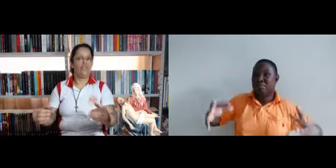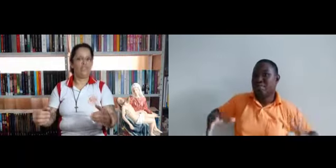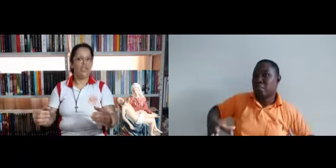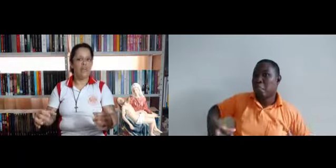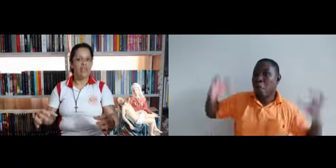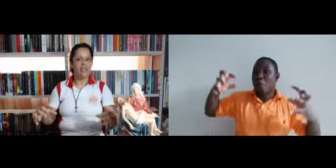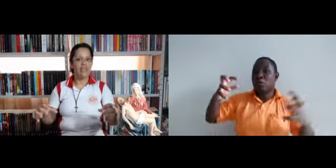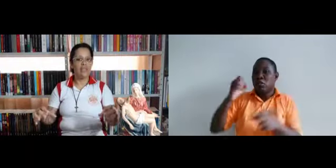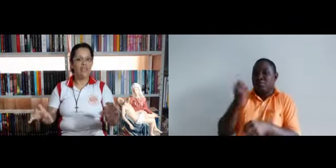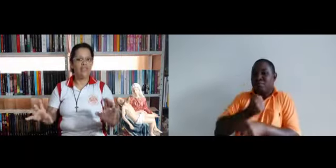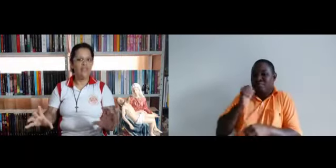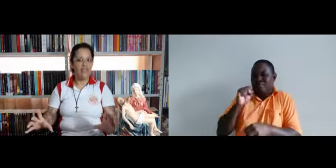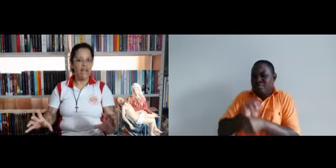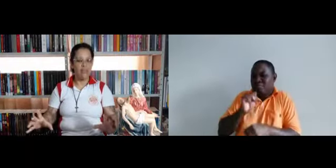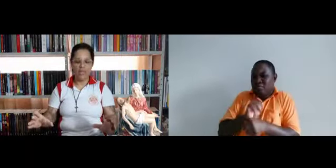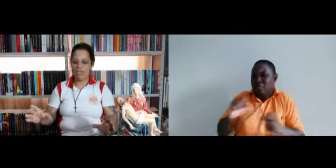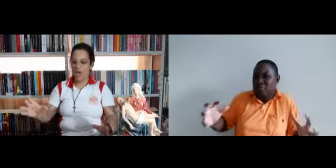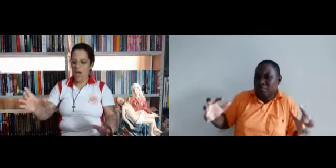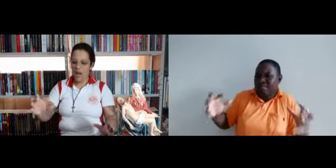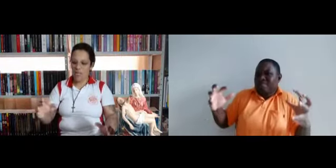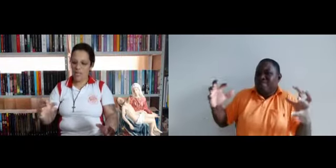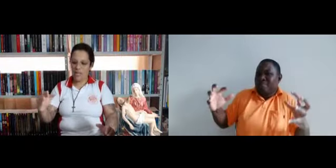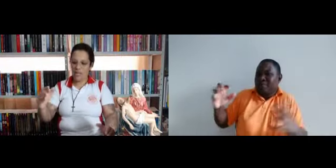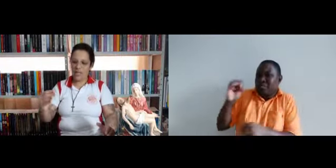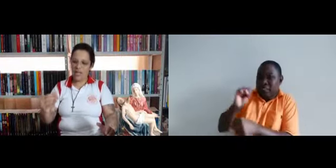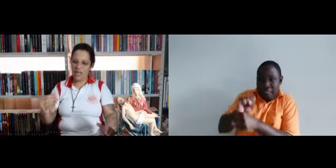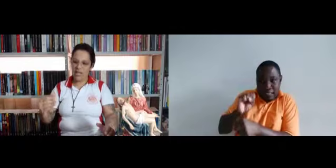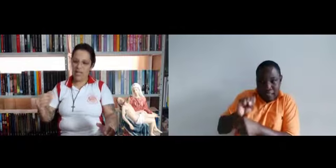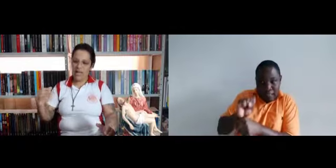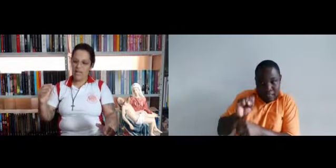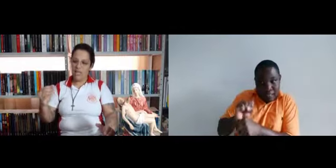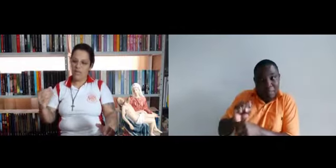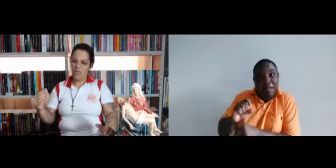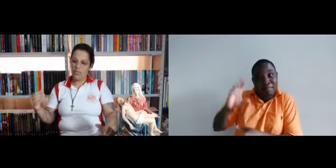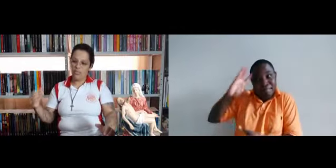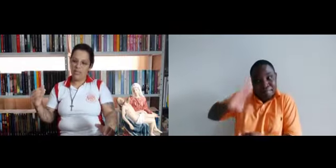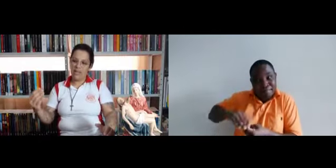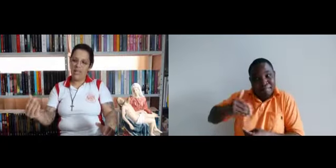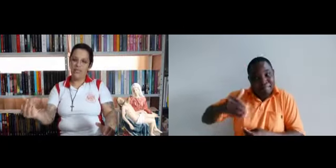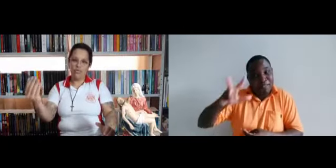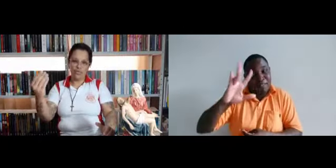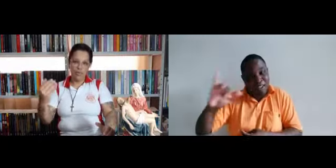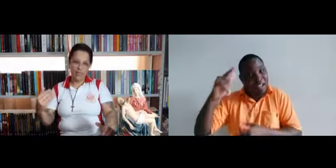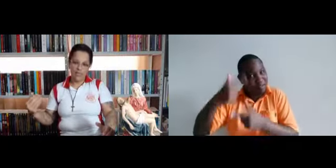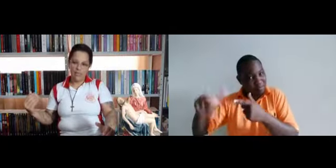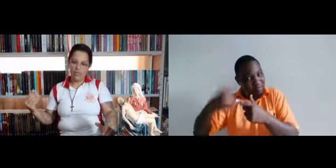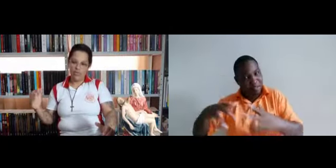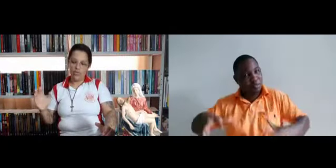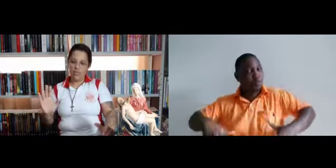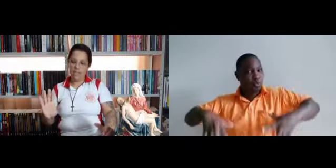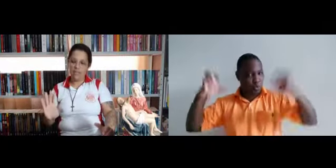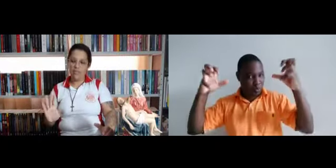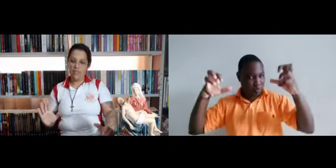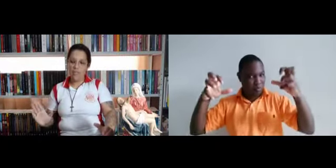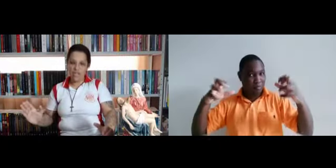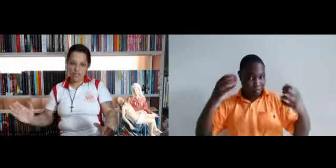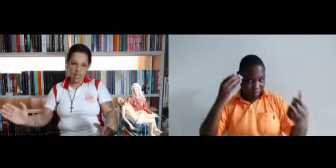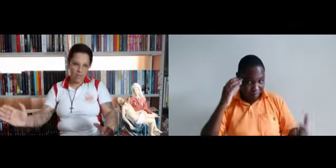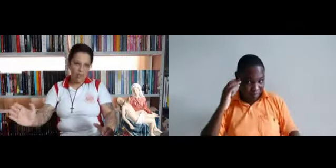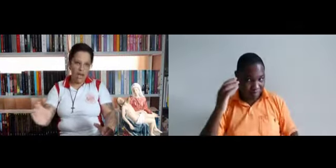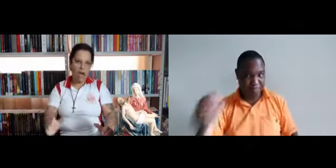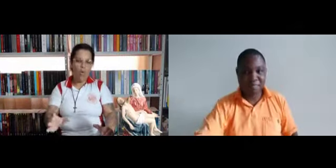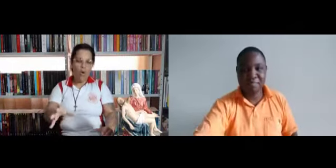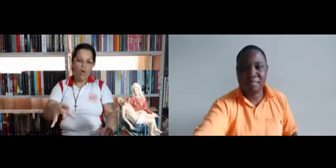ideologicamente ou politicamente, mas sim fisicamente. A Rússia queria trazer para dentro de um mesmo